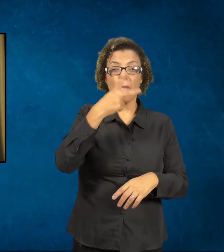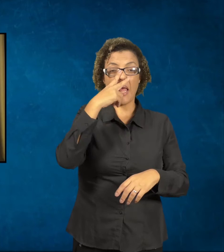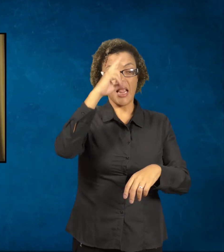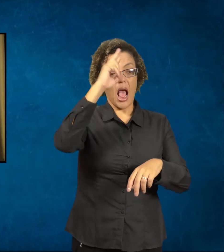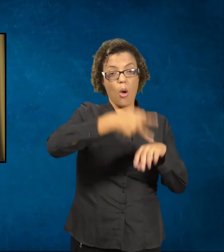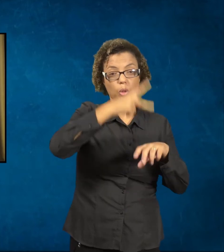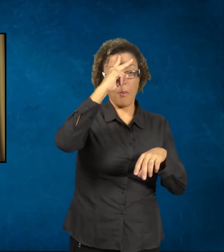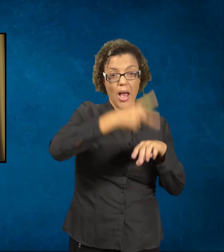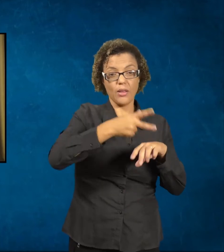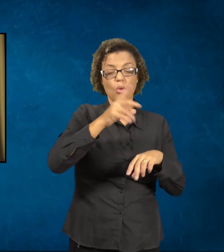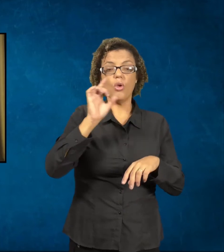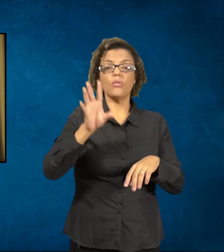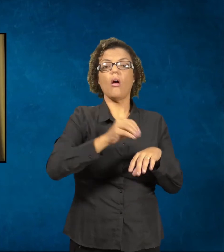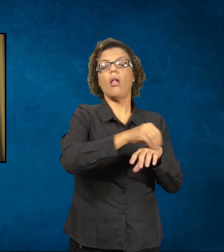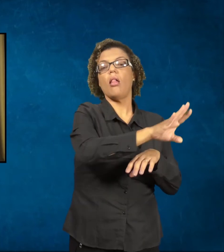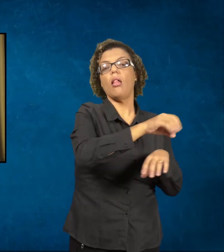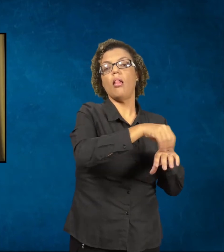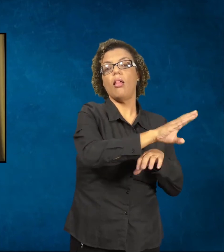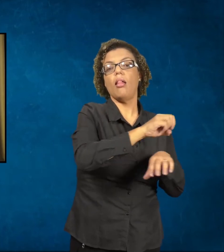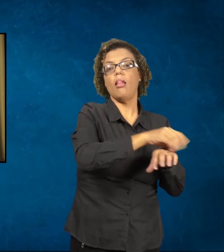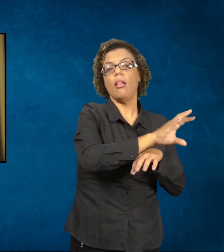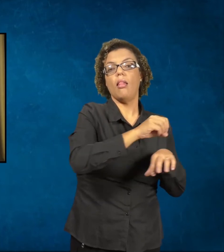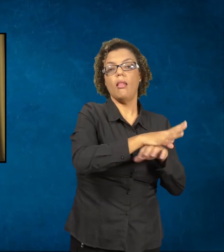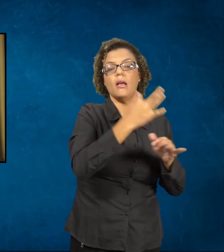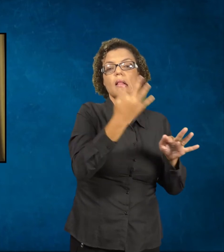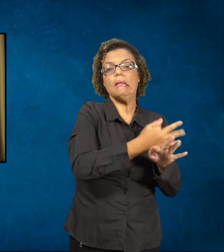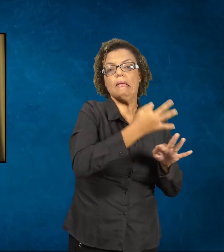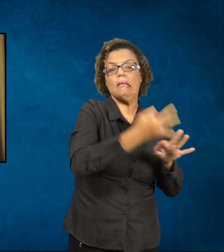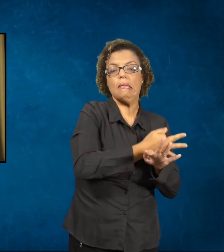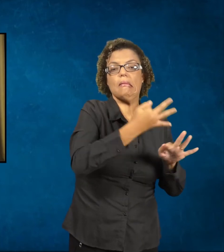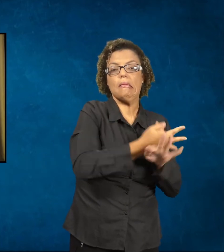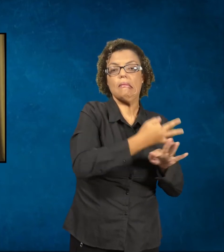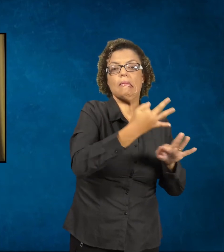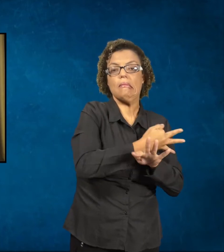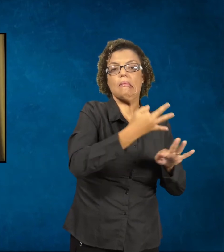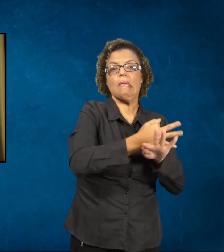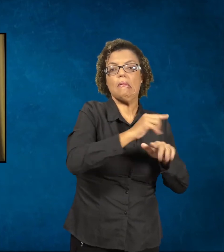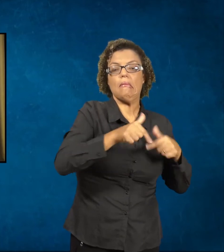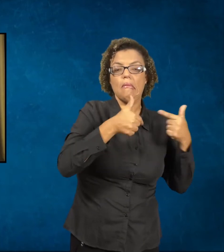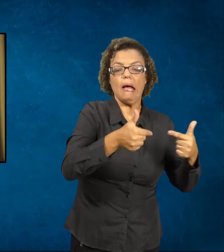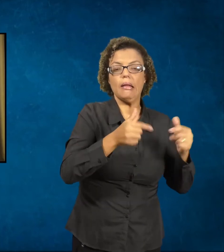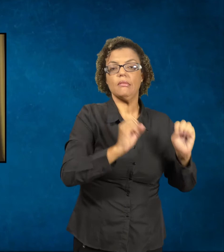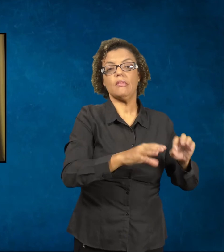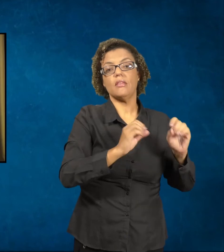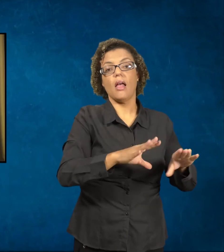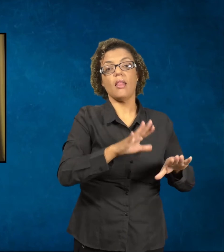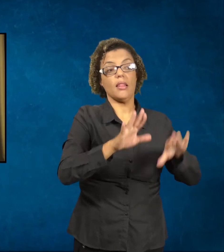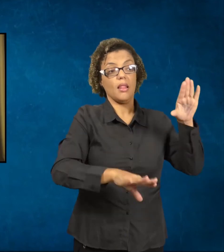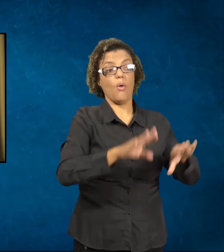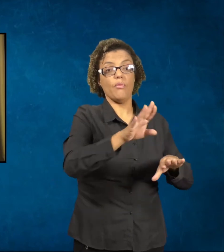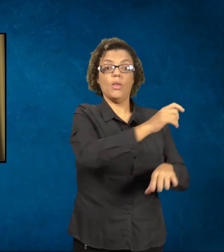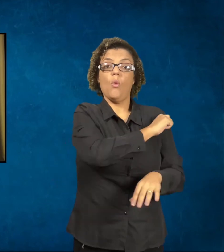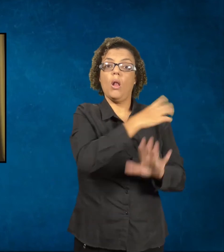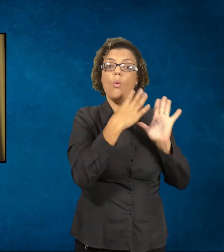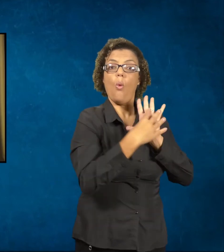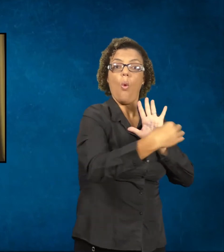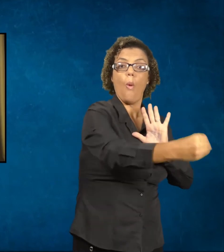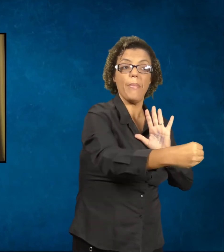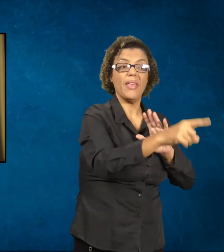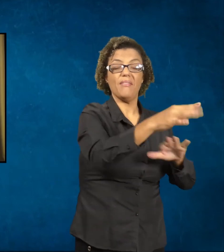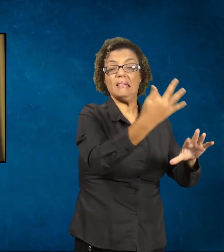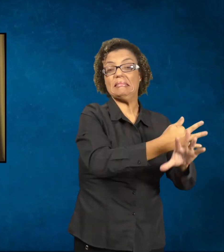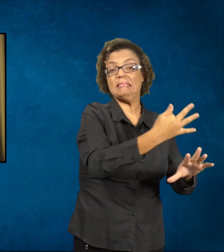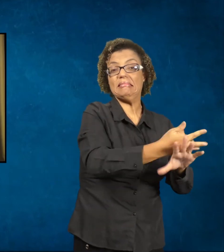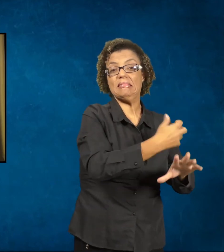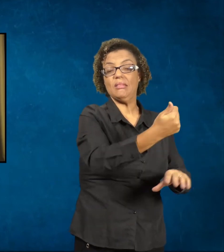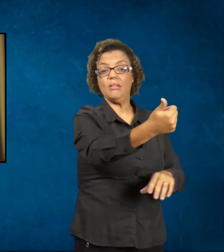e tolera apenas o ato de ensinar, os seus alunos talvez fiquem mais mecânicos do que você e tolerem menos do que